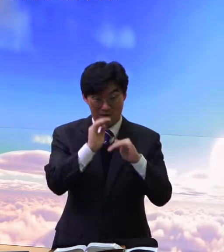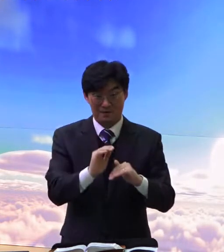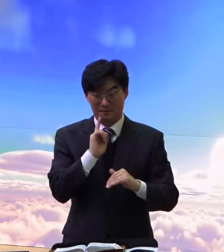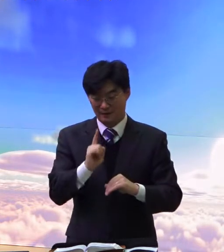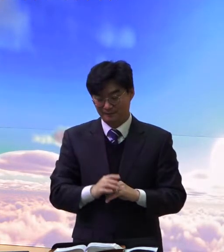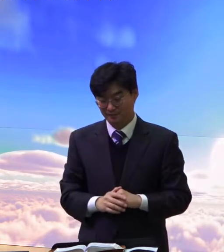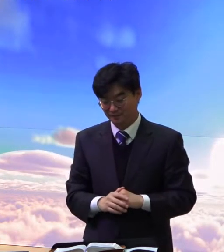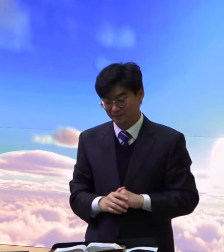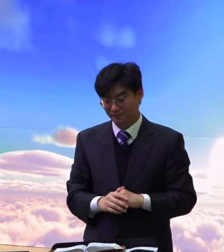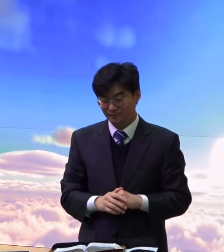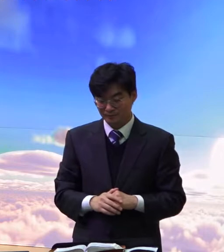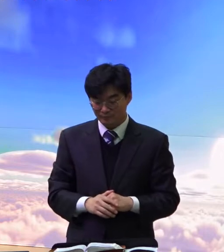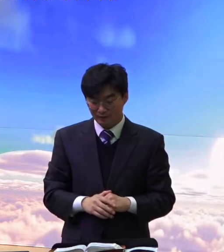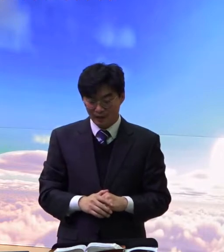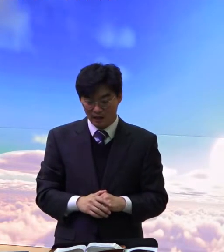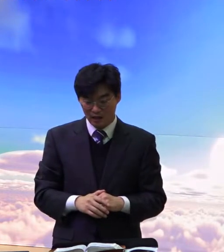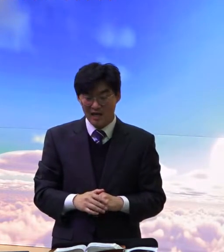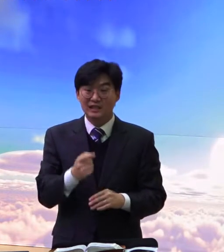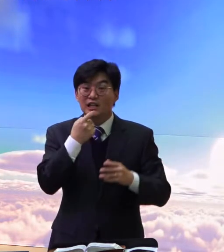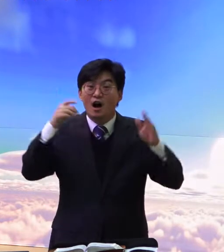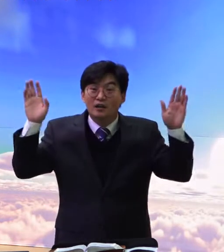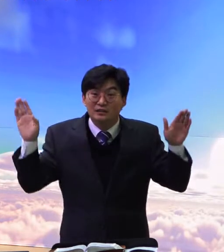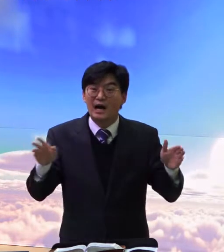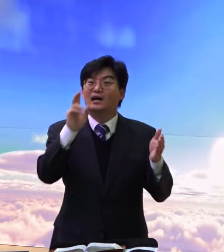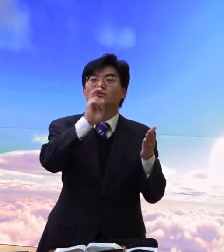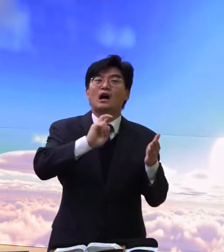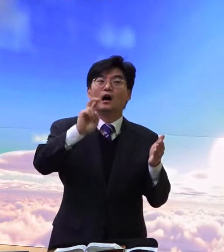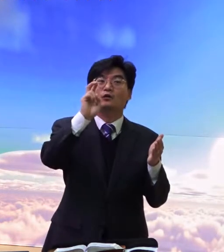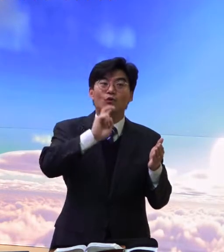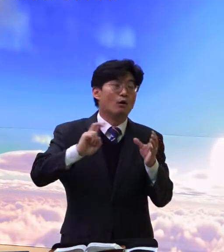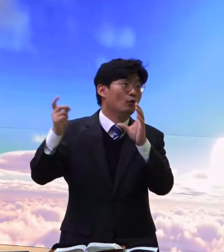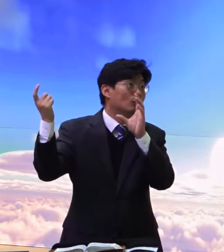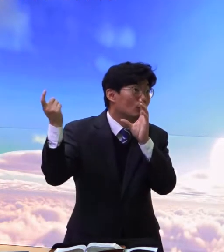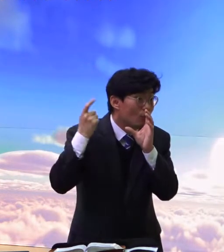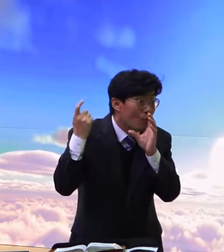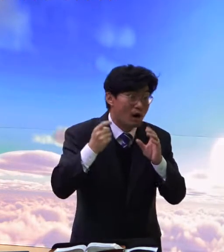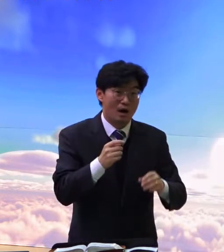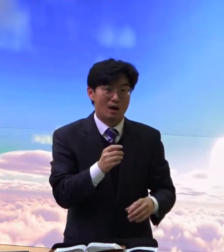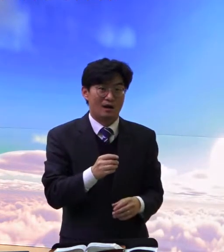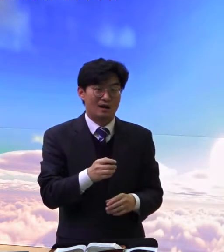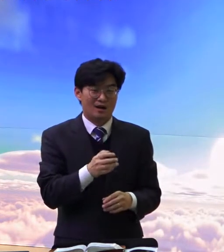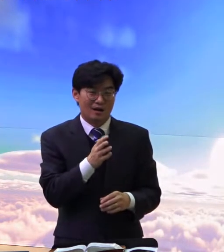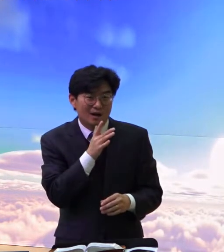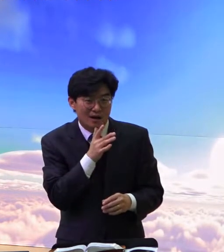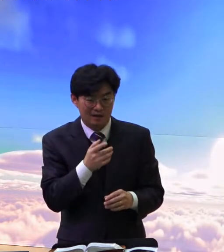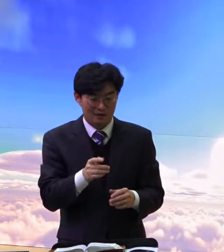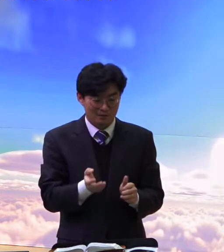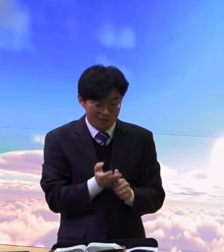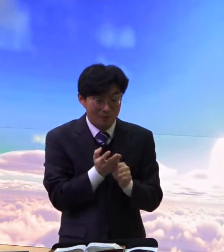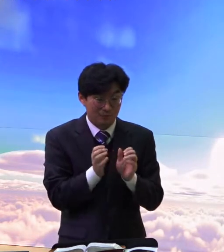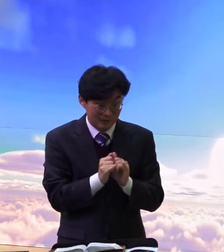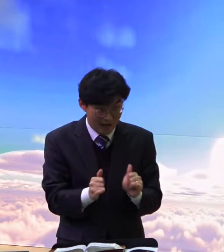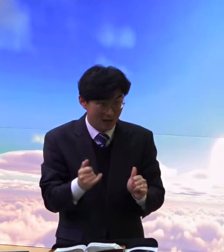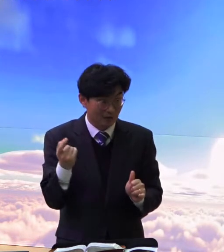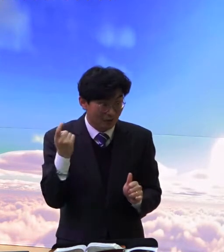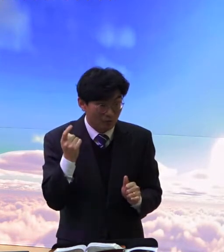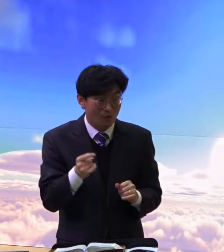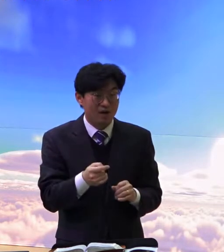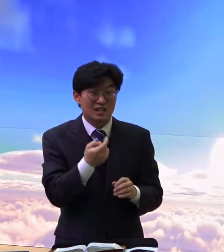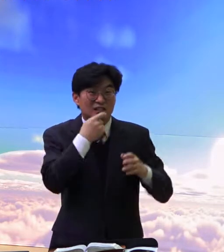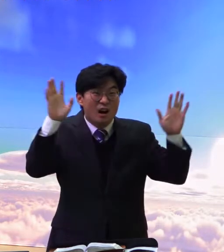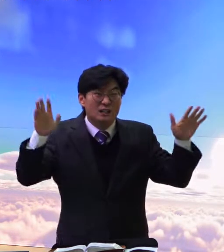이 이야기 듣고, 이 찬송을 듣고 목자들은 달려간 겁니다. 이뻐 달려갔습니다. 그 뒤에, 오늘 본문 뒤에 이어지는 16절에